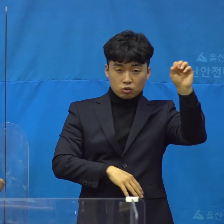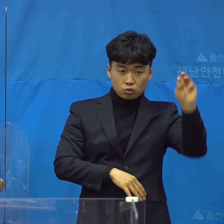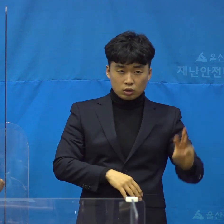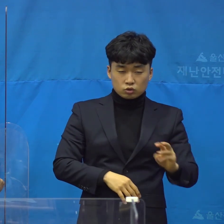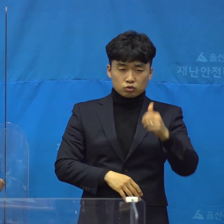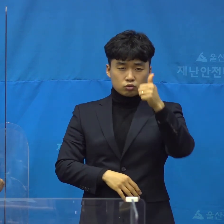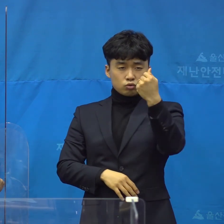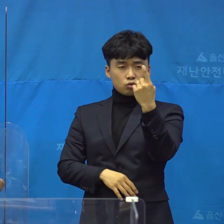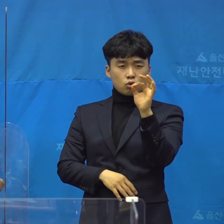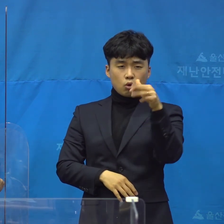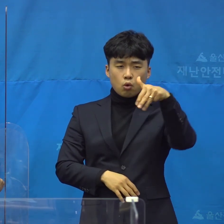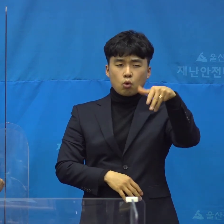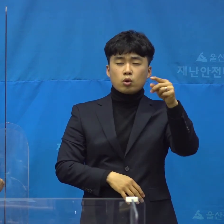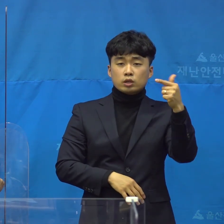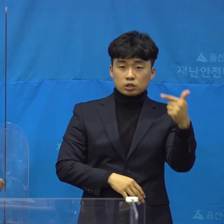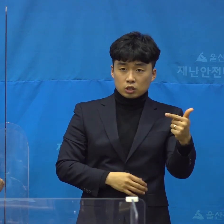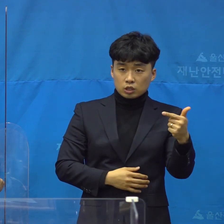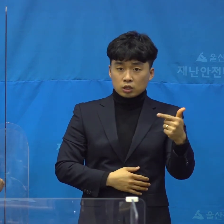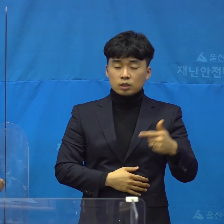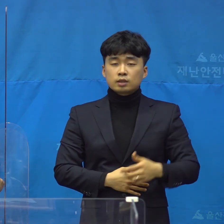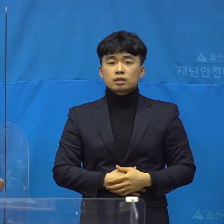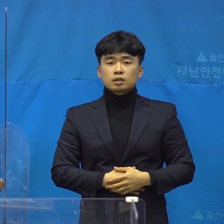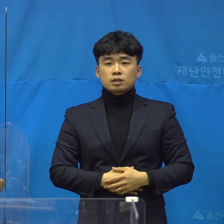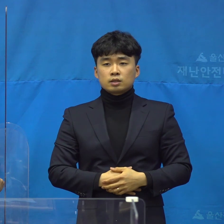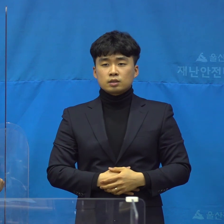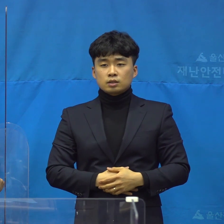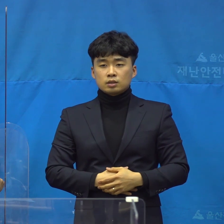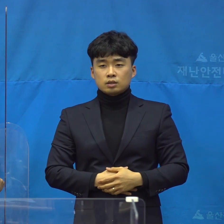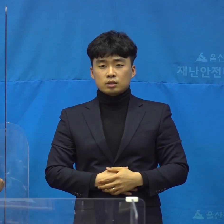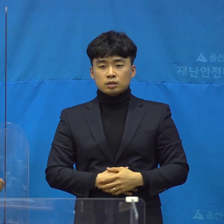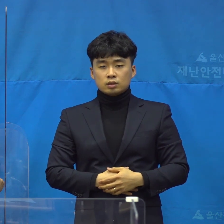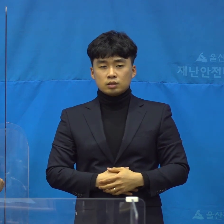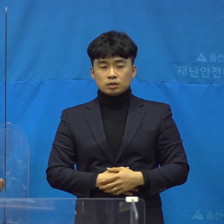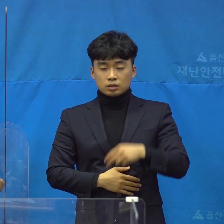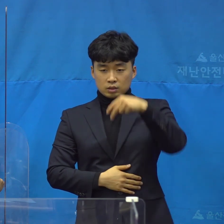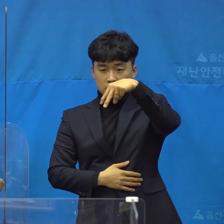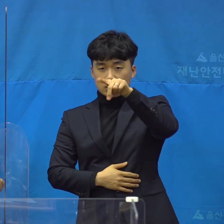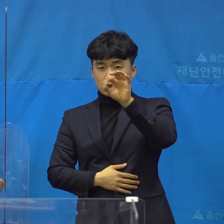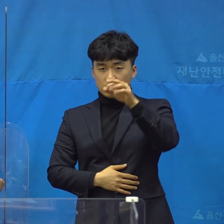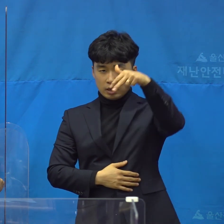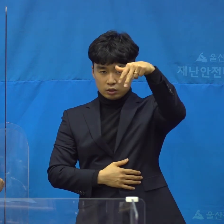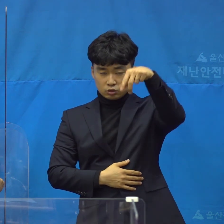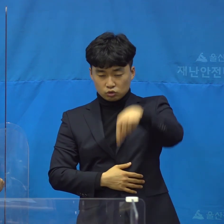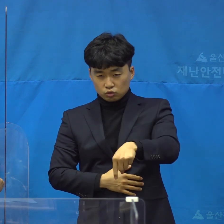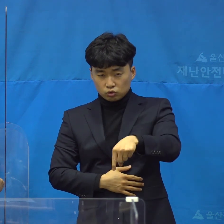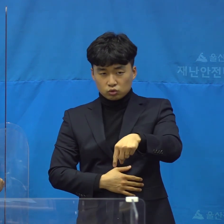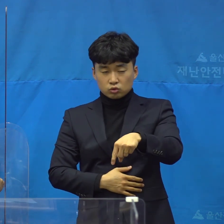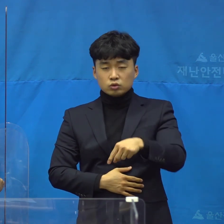홍천 여기서 이제 밝히고자 하는 게 이제 상주열방센터,